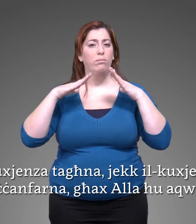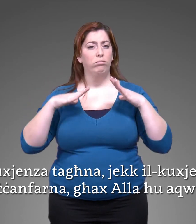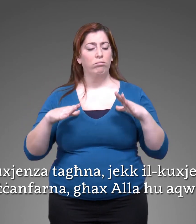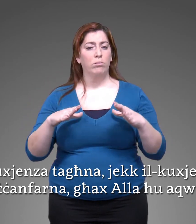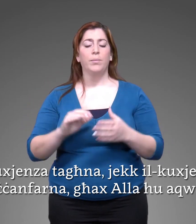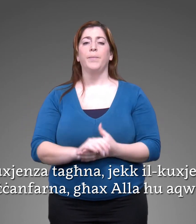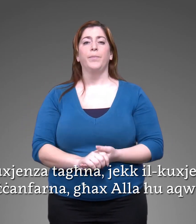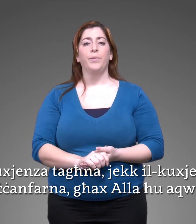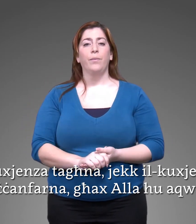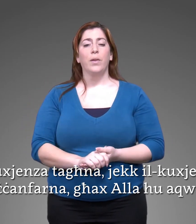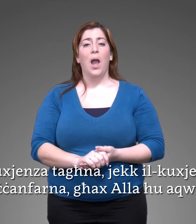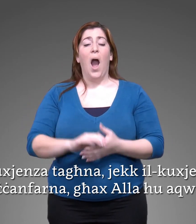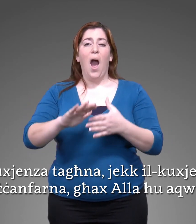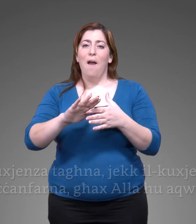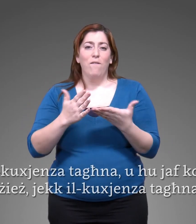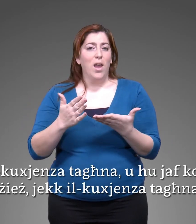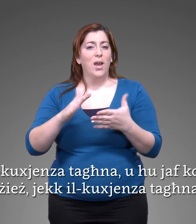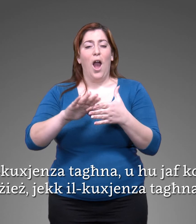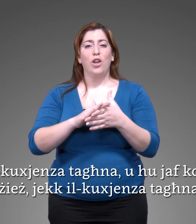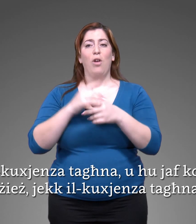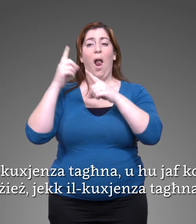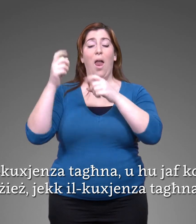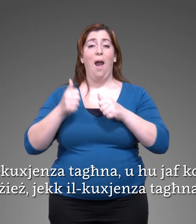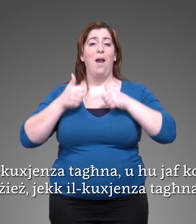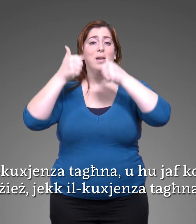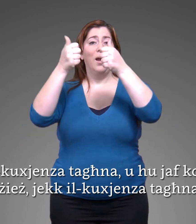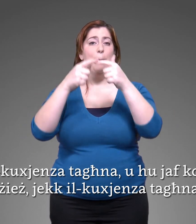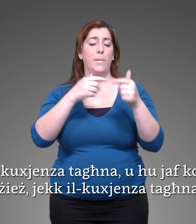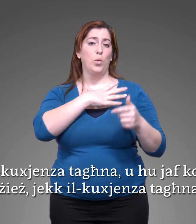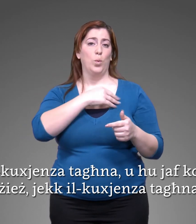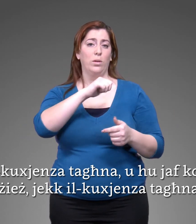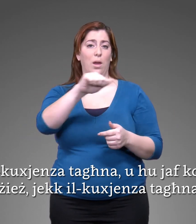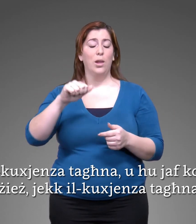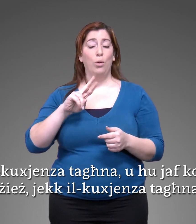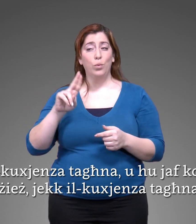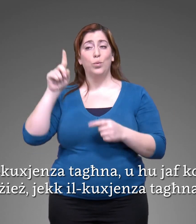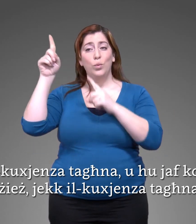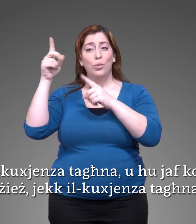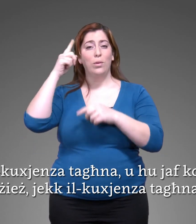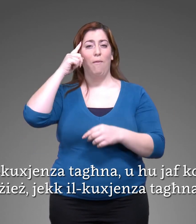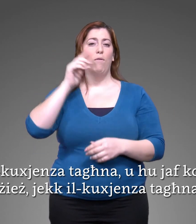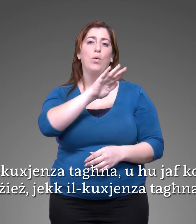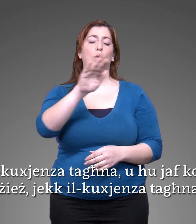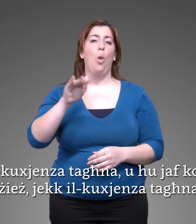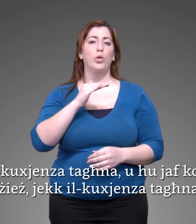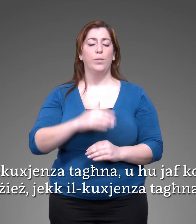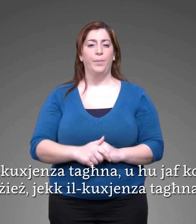Aċħalla u wakwa mil-kuxċċa t-għana U jahf konlox Izzis